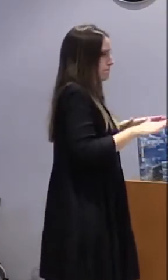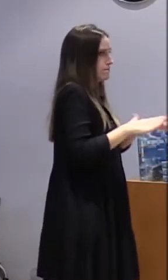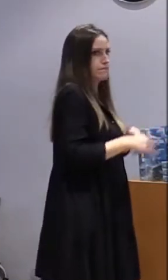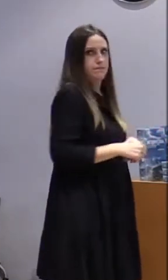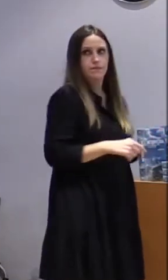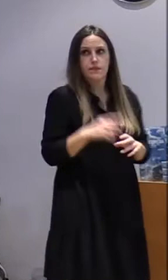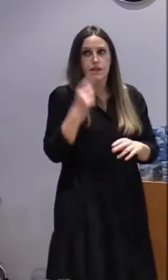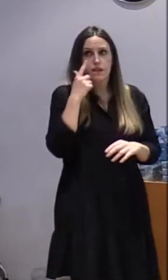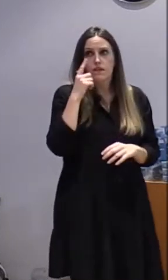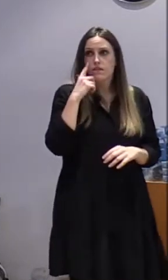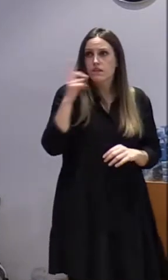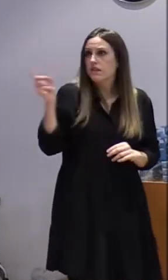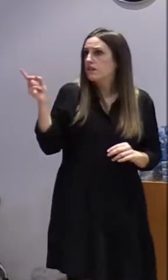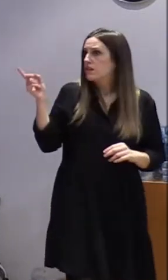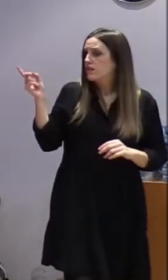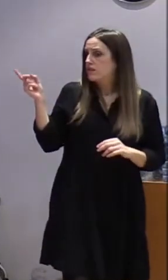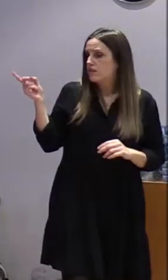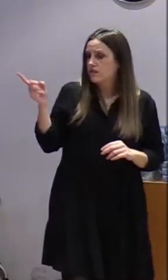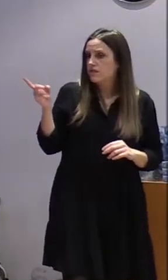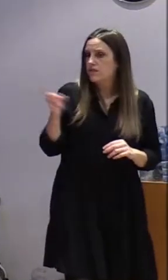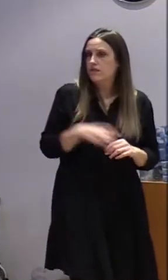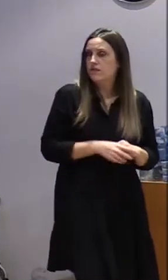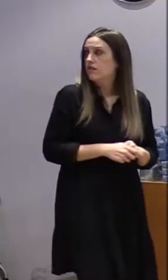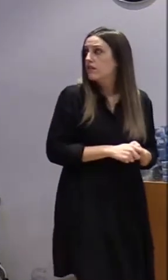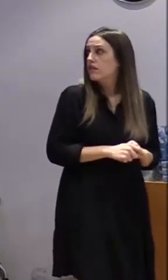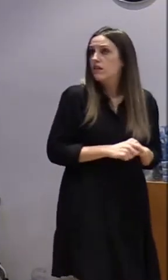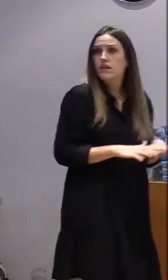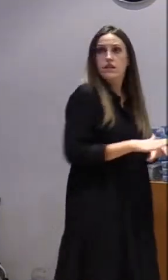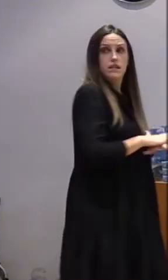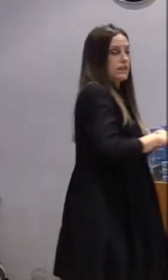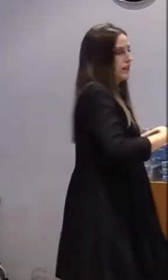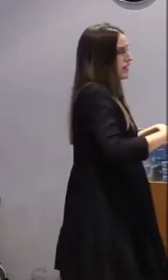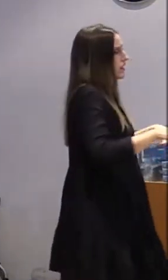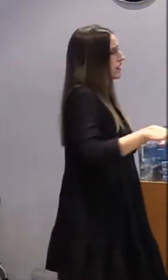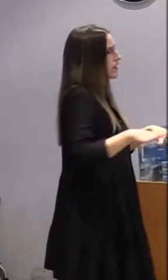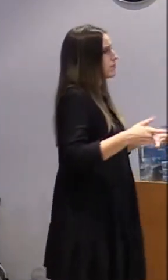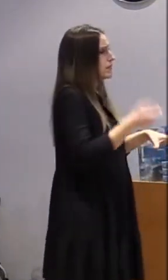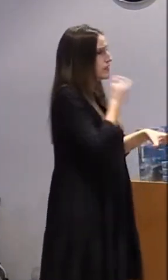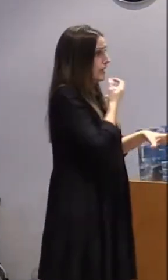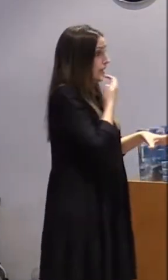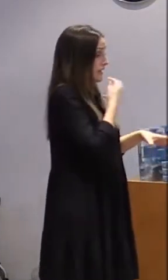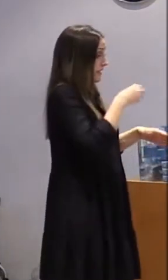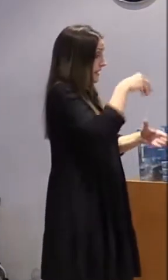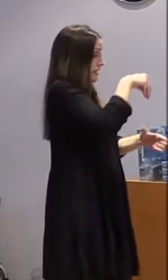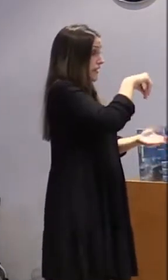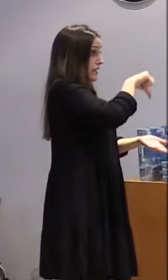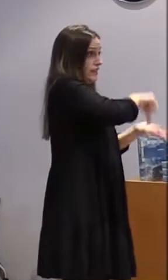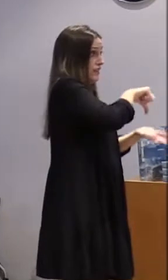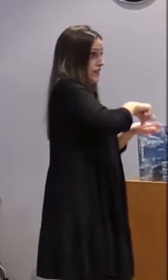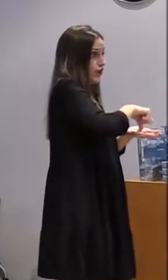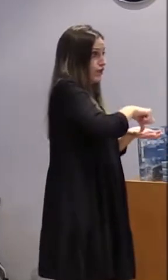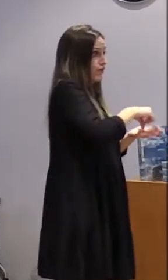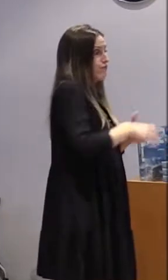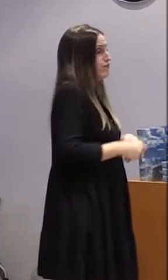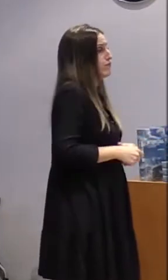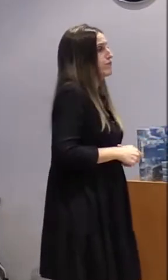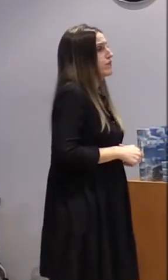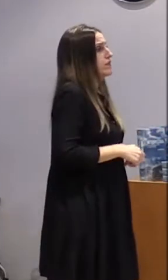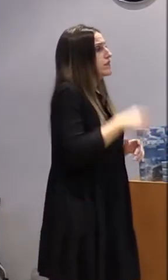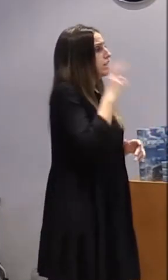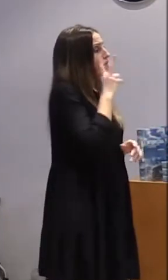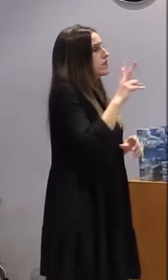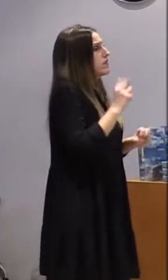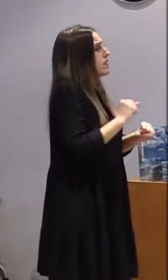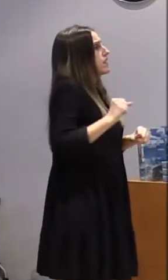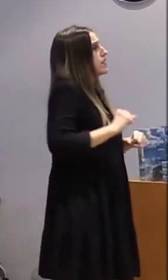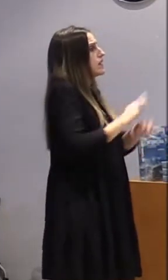Fijaros este otro paisaje, la campiña inglesa, el interior de Inglaterra, el centro. Se ve